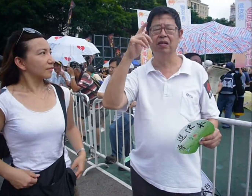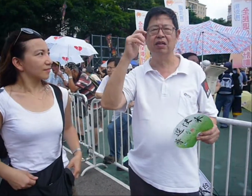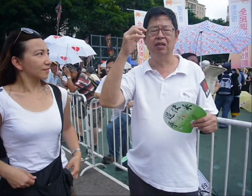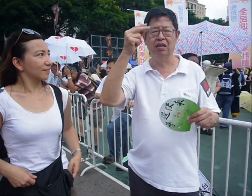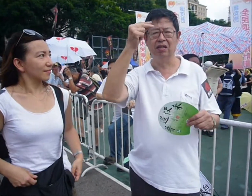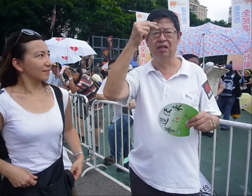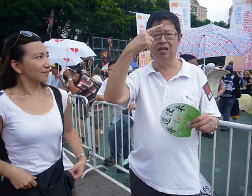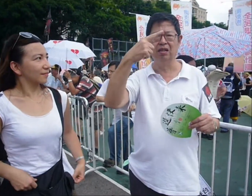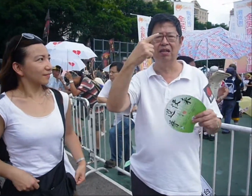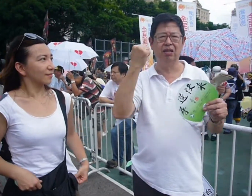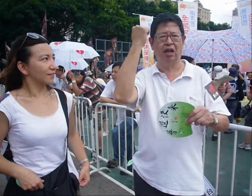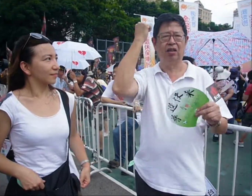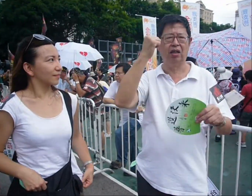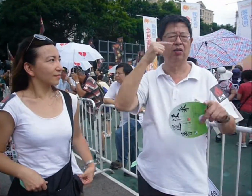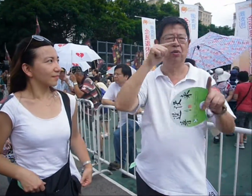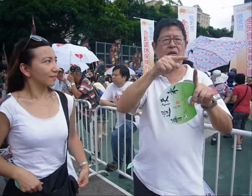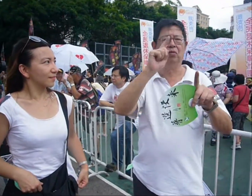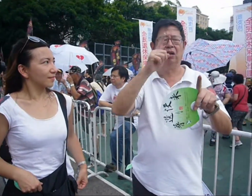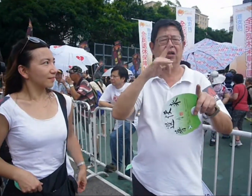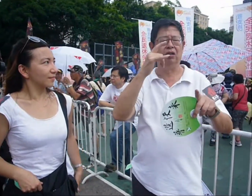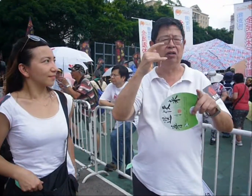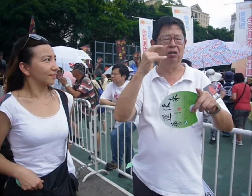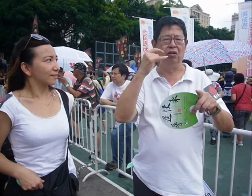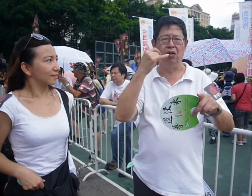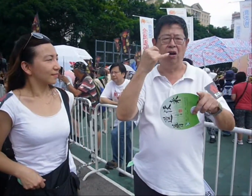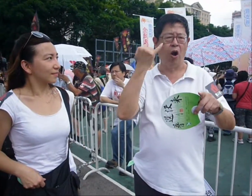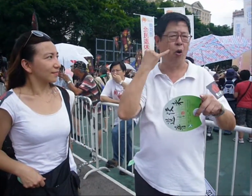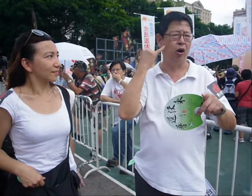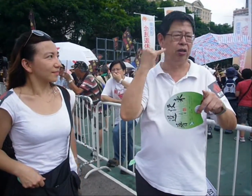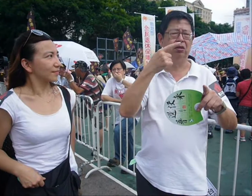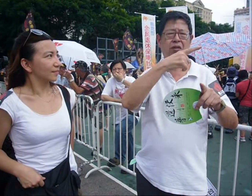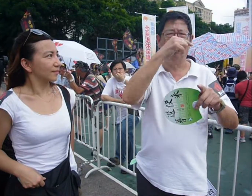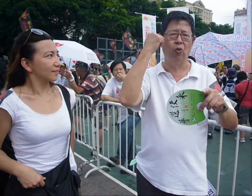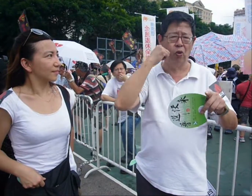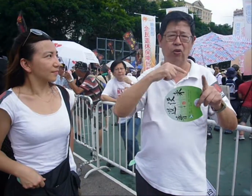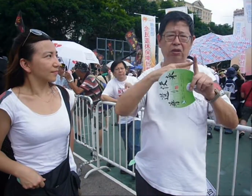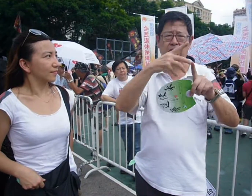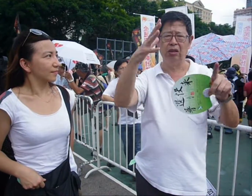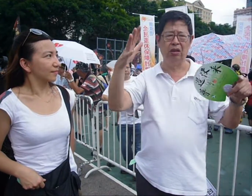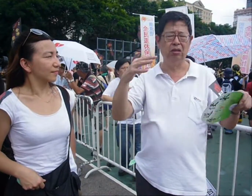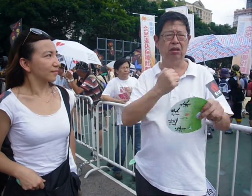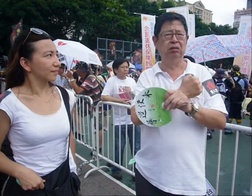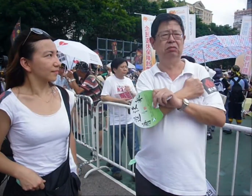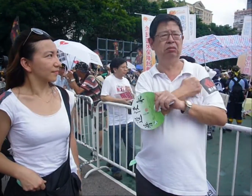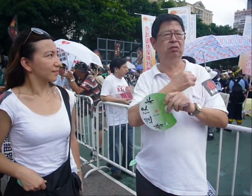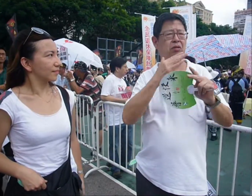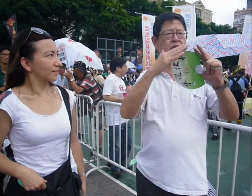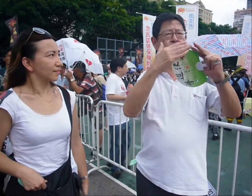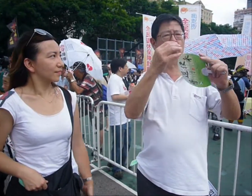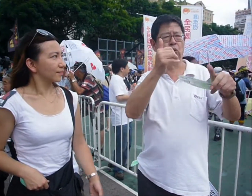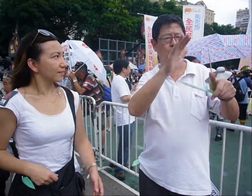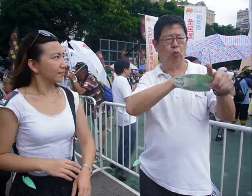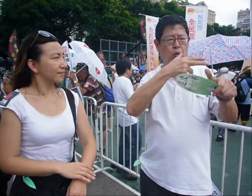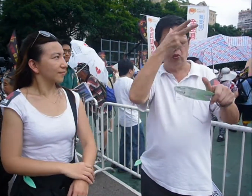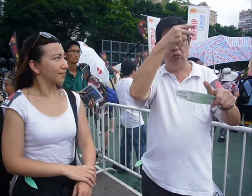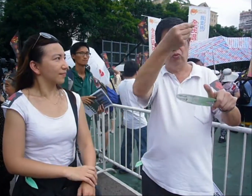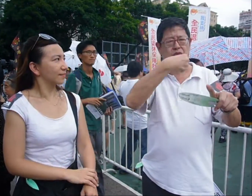選， 打倒地產霸權， 打倒地產霸權， 打倒地產霸權，